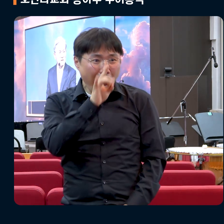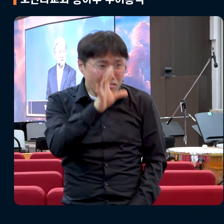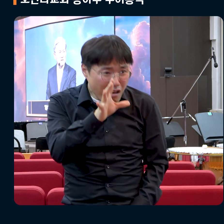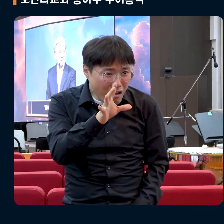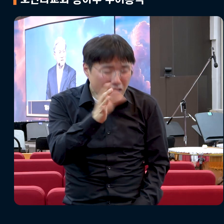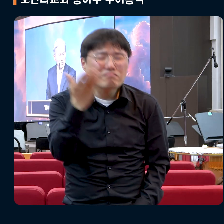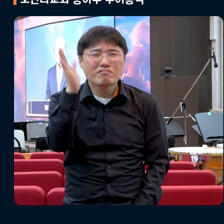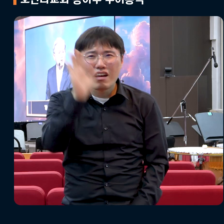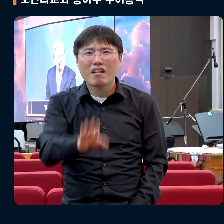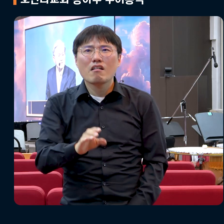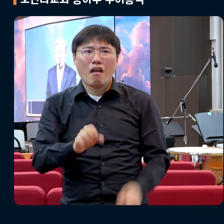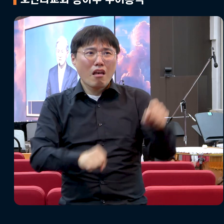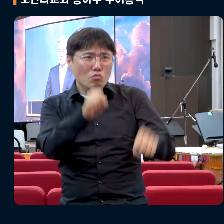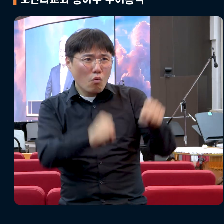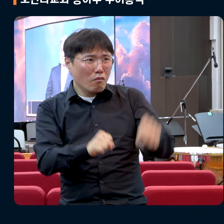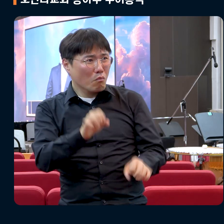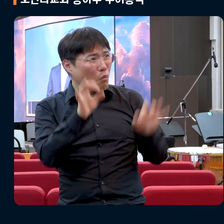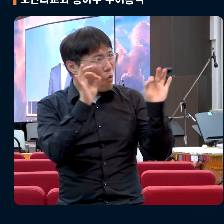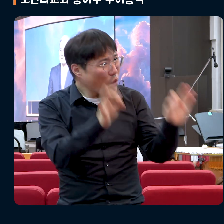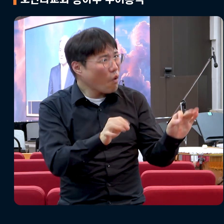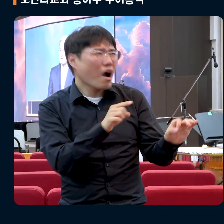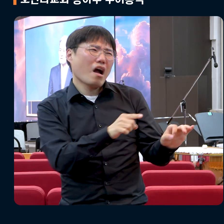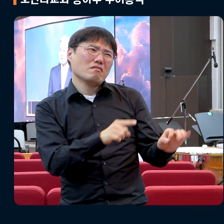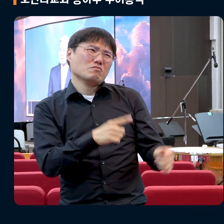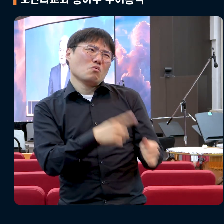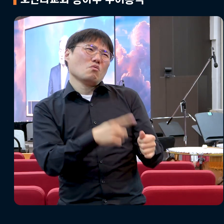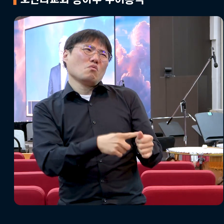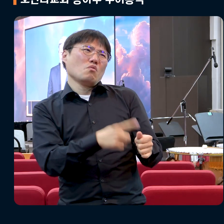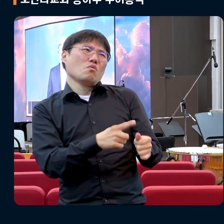그래서는 안 되는데 그렇게 하고 있으니까.